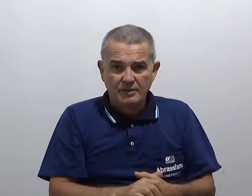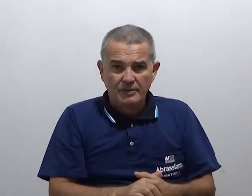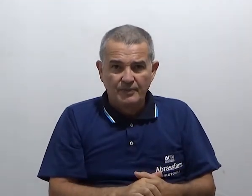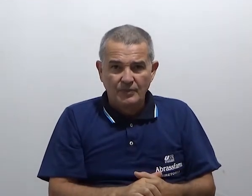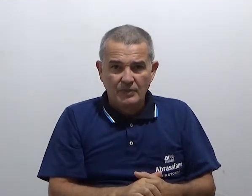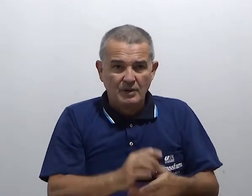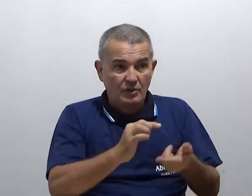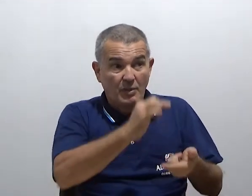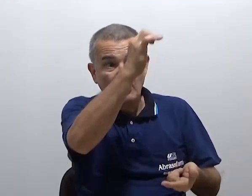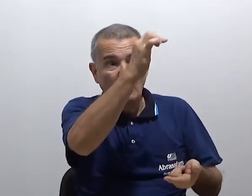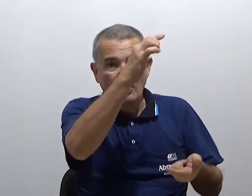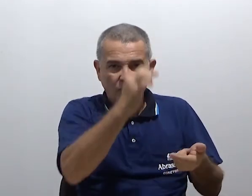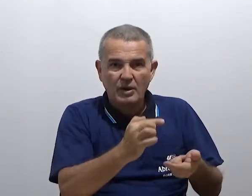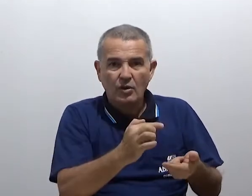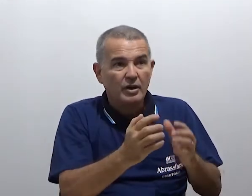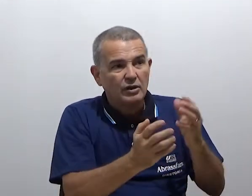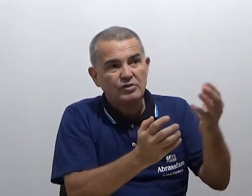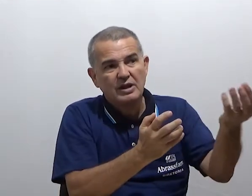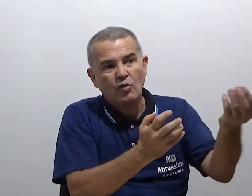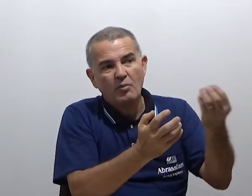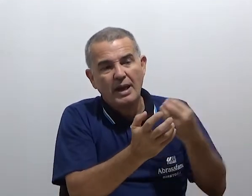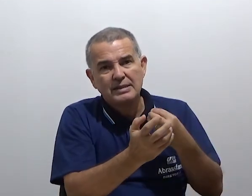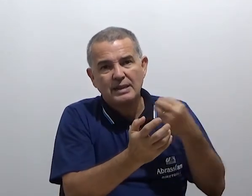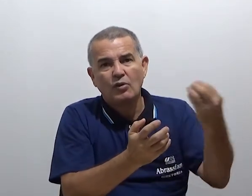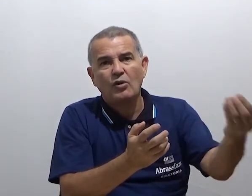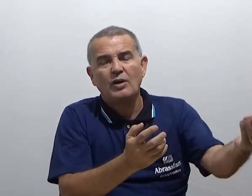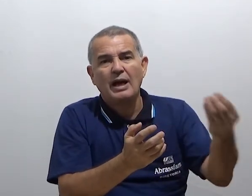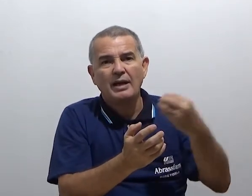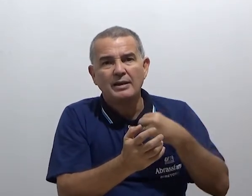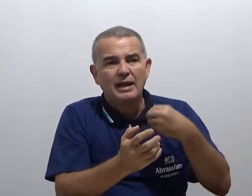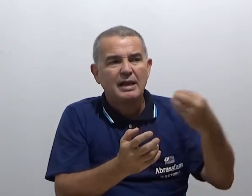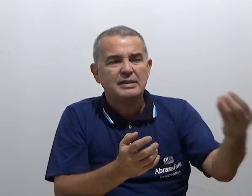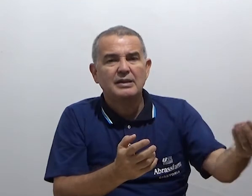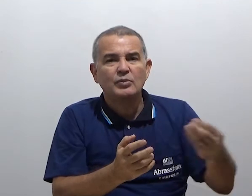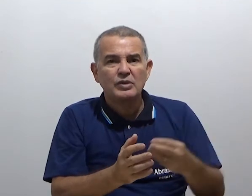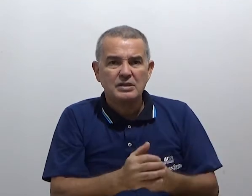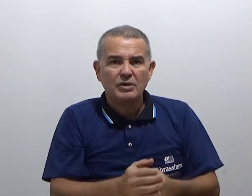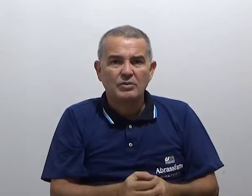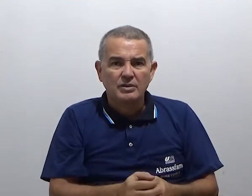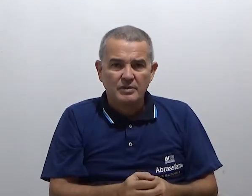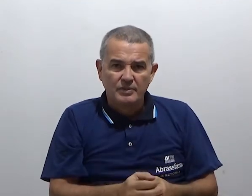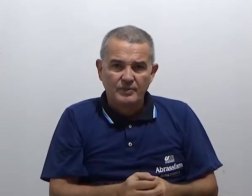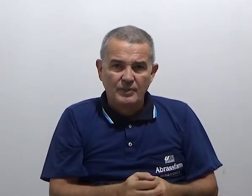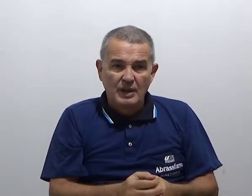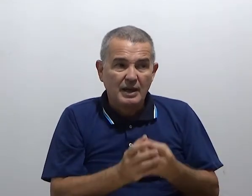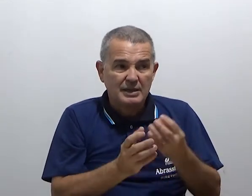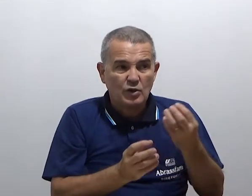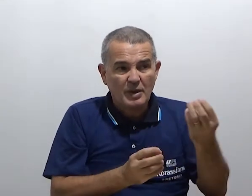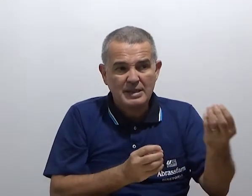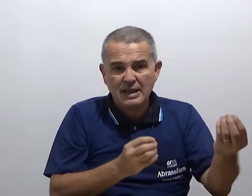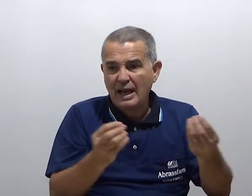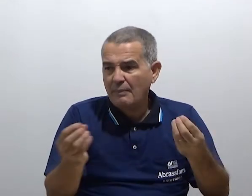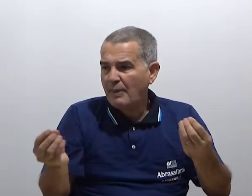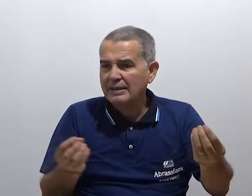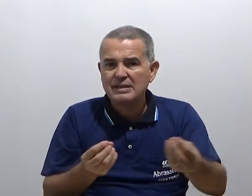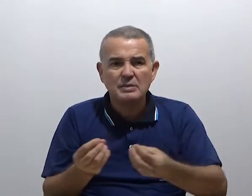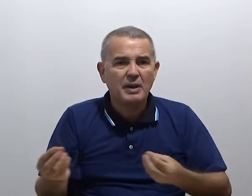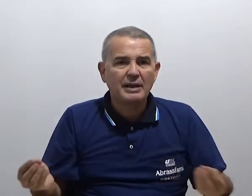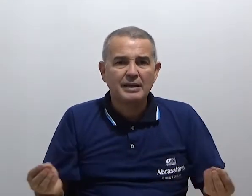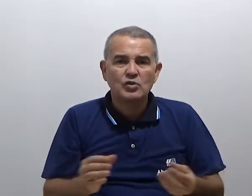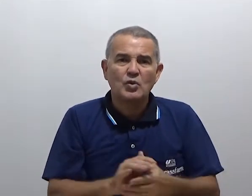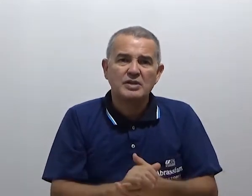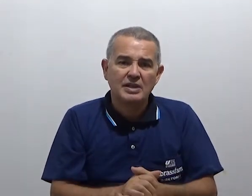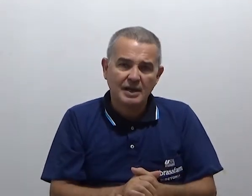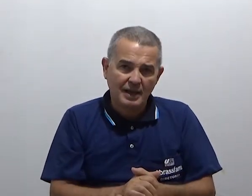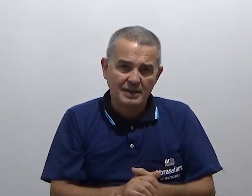leite. Maior, menor. Então você já começa a colocar essa atribuição. A criança começa a